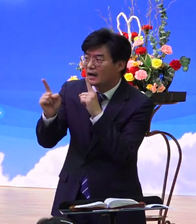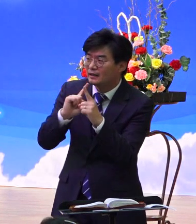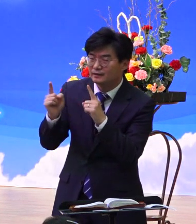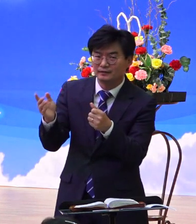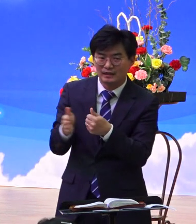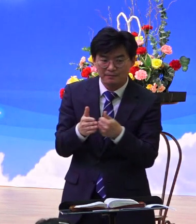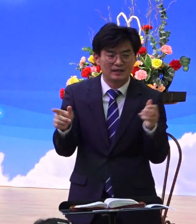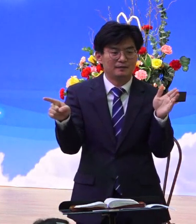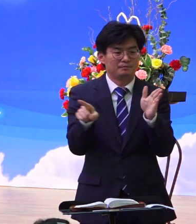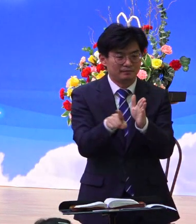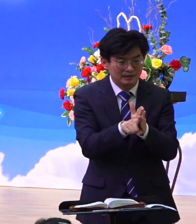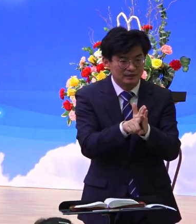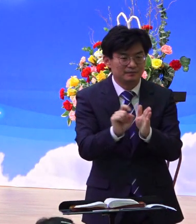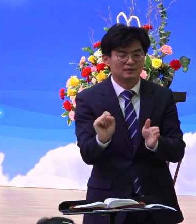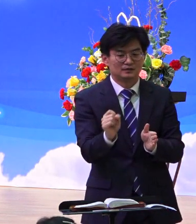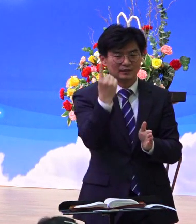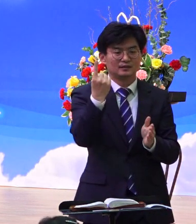말미암았느니라. 아멘.